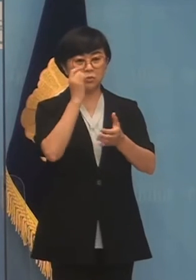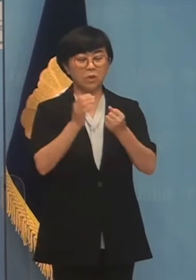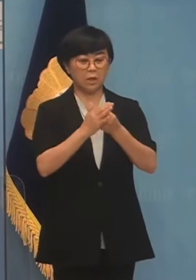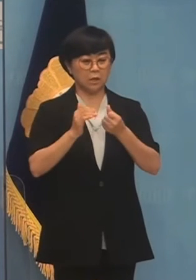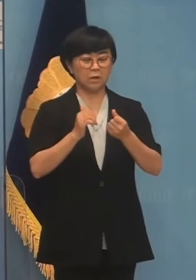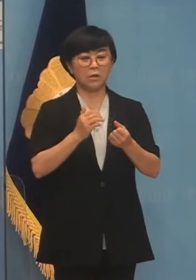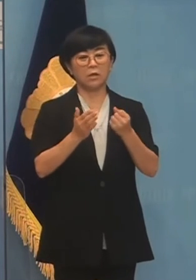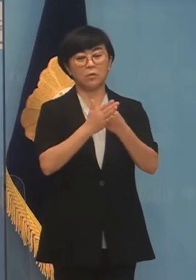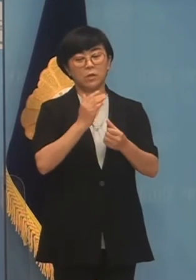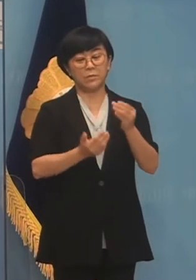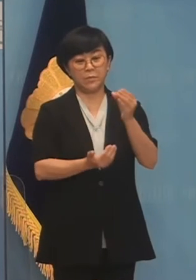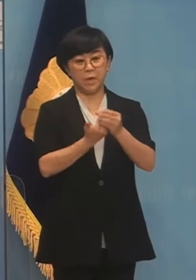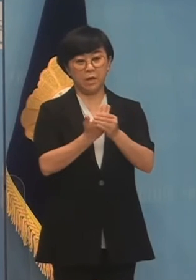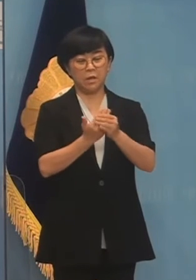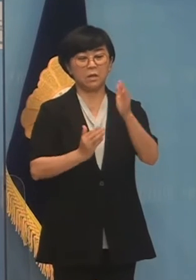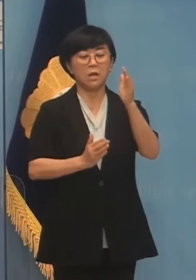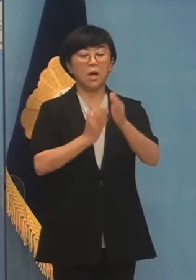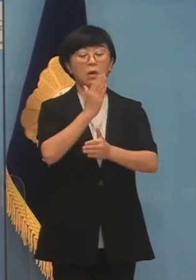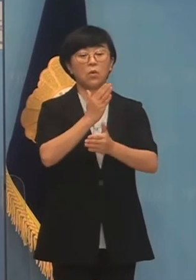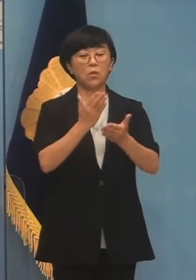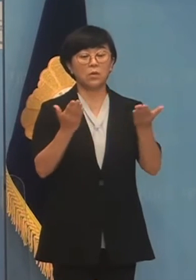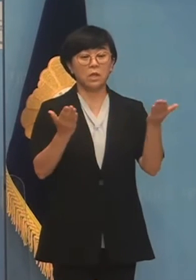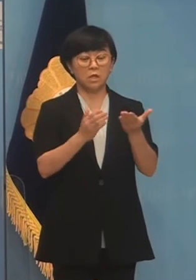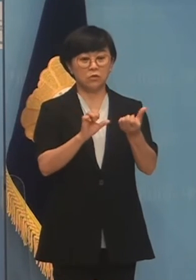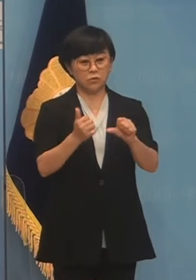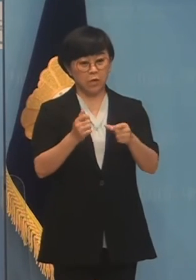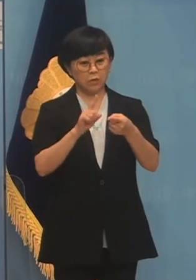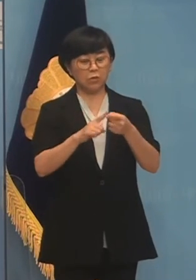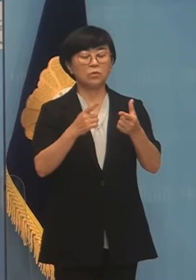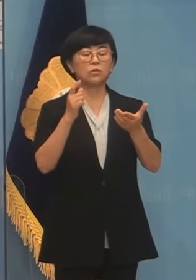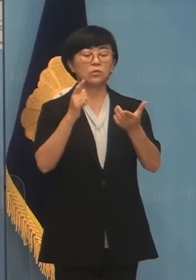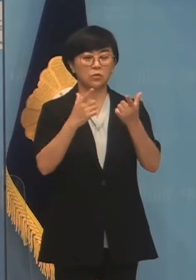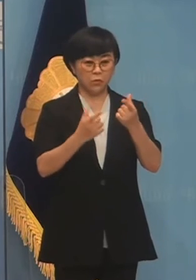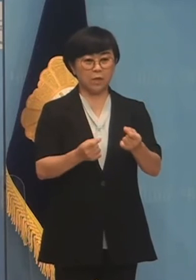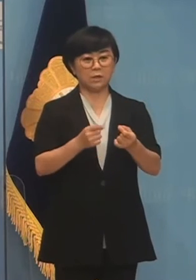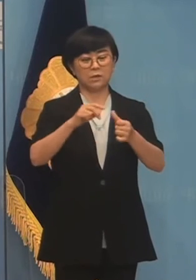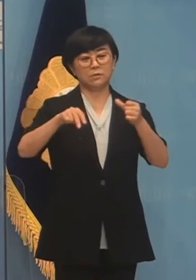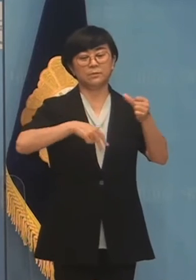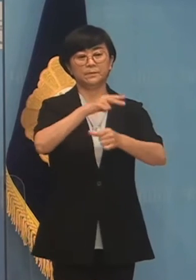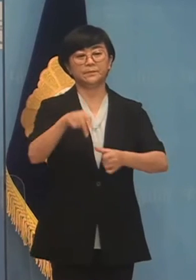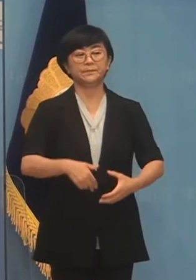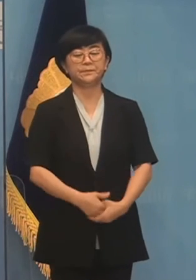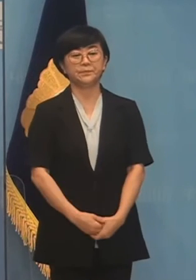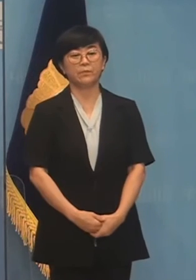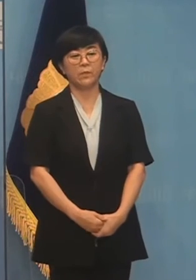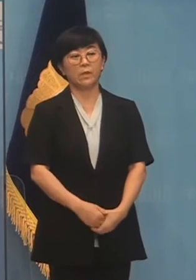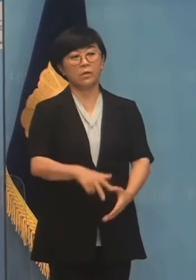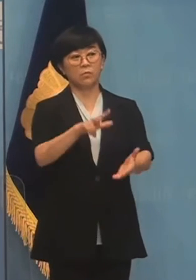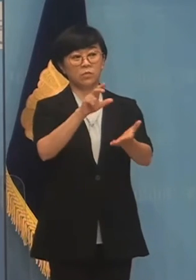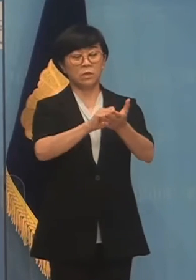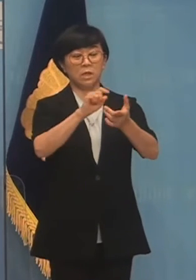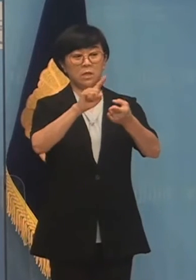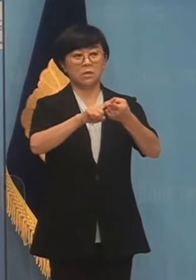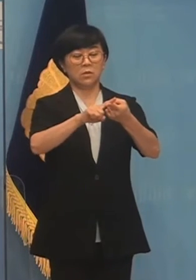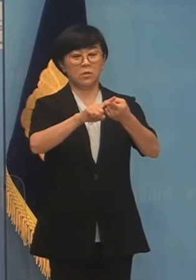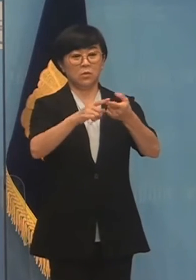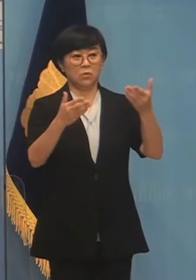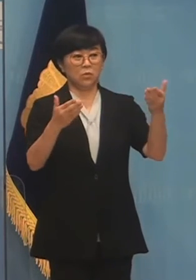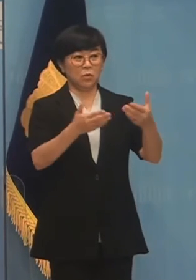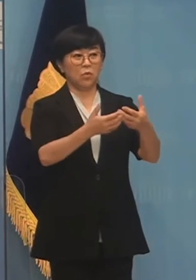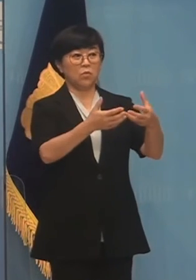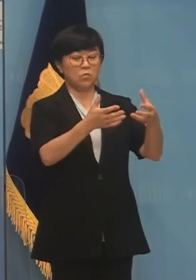문제입니다. 바로사 역시 적정 인력을 배치하지 않아 발생하는 문제입니다. 이러한 문제에 대해